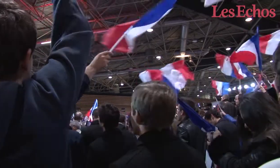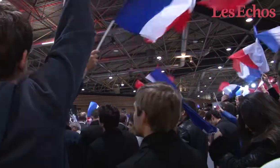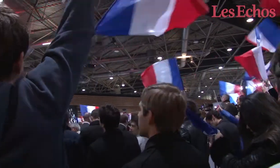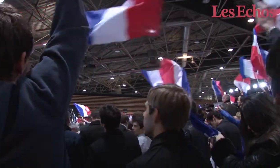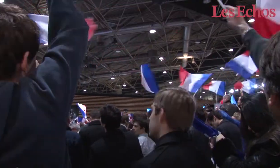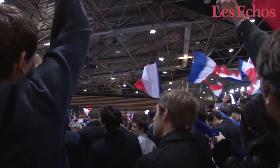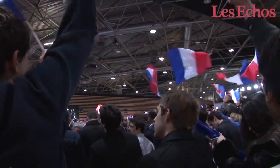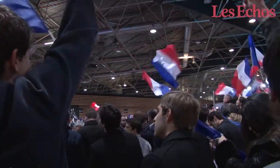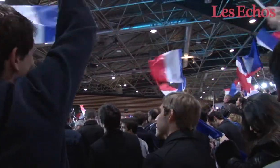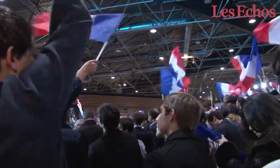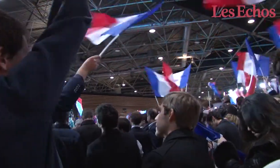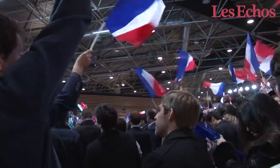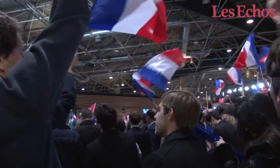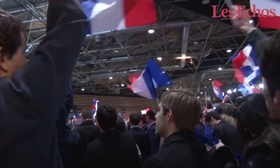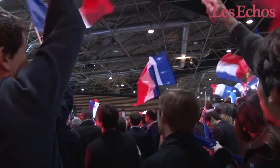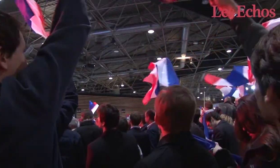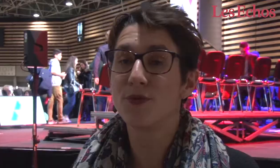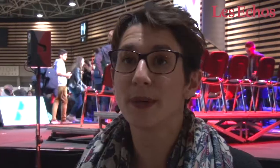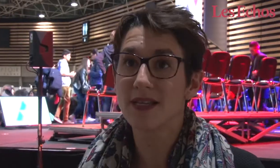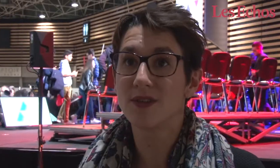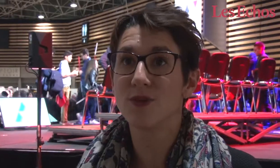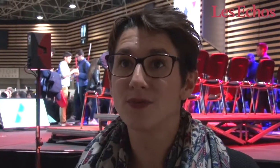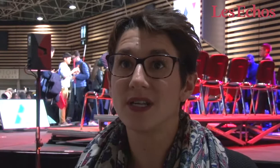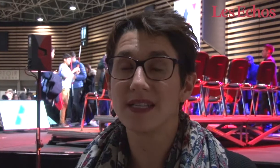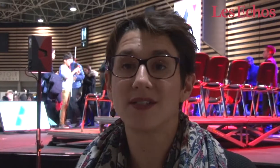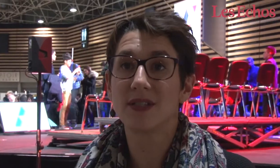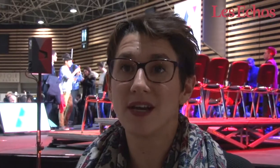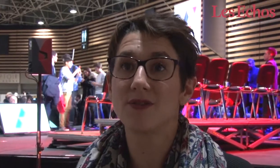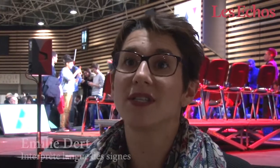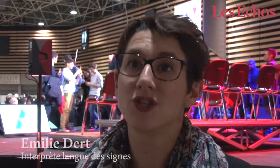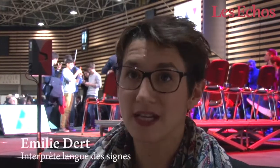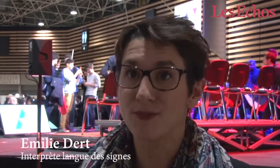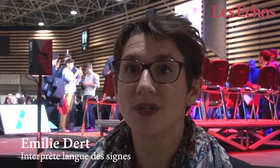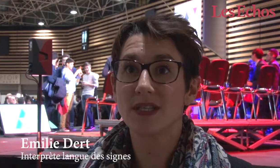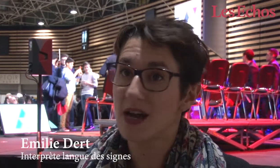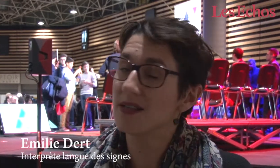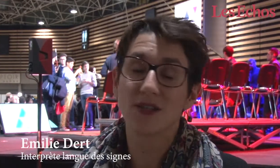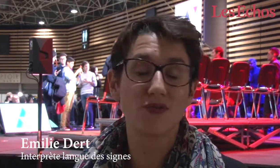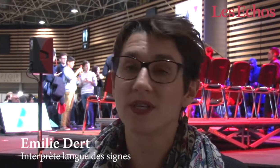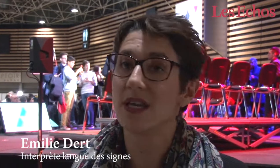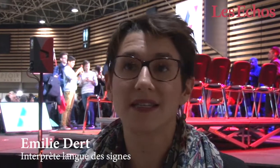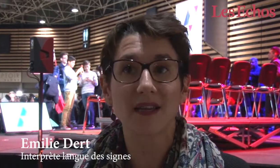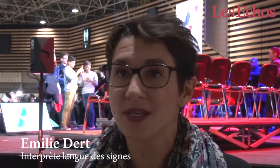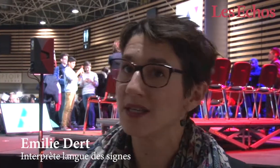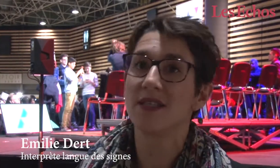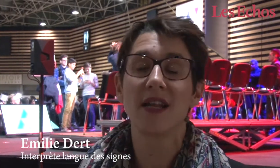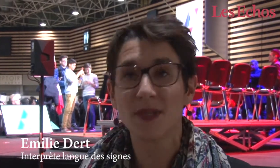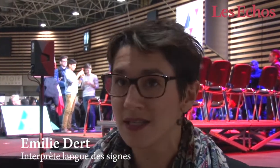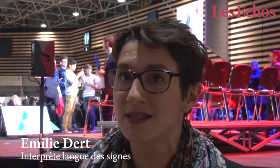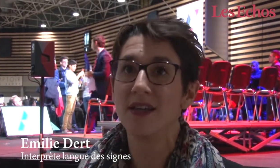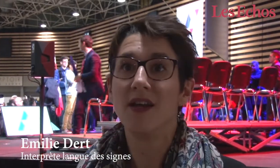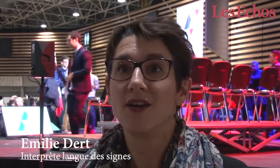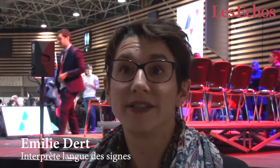cinquième... Il y tout le vocabulaire qui est de plus en plus présent depuis les attentats aussi de Charlie Hebdo, etc. C'est tout ce qui est extrémistes,